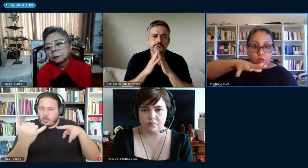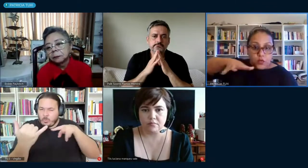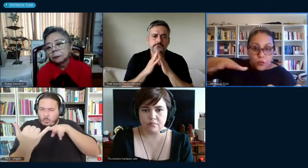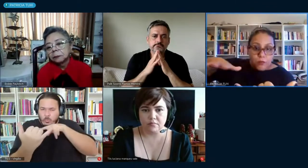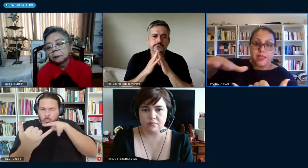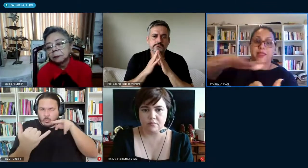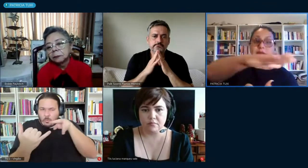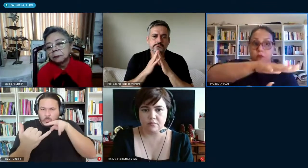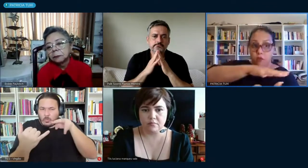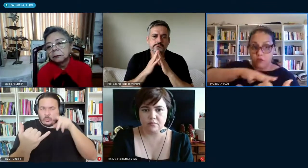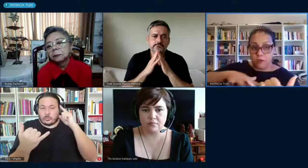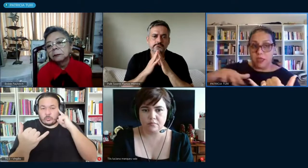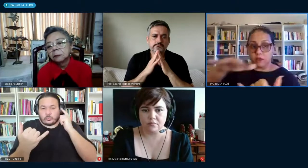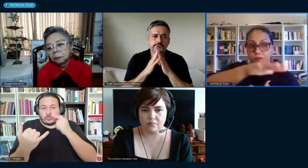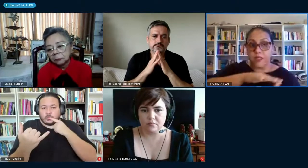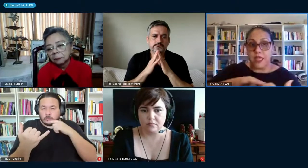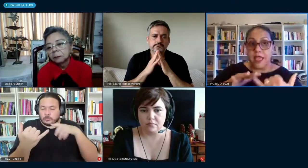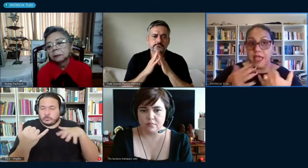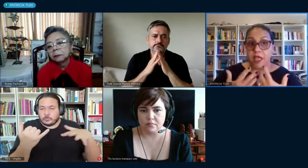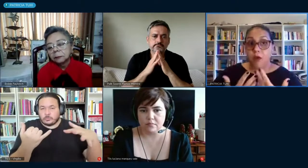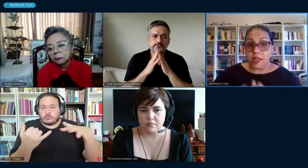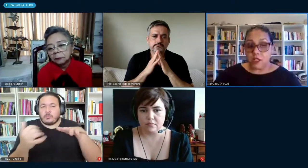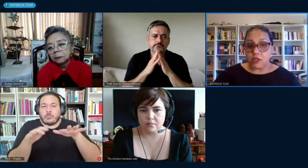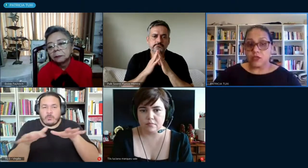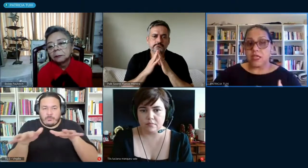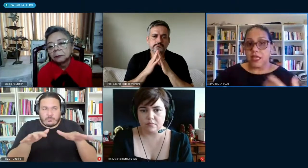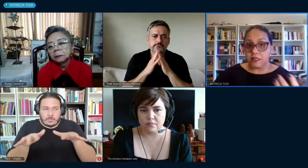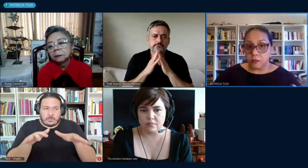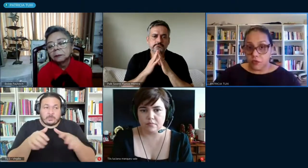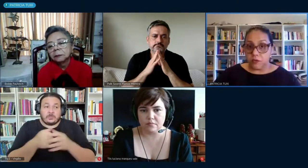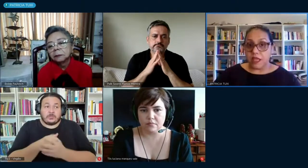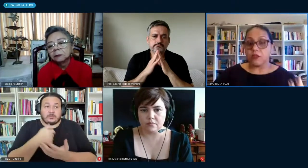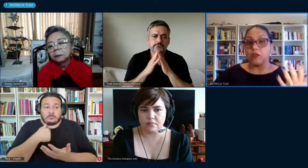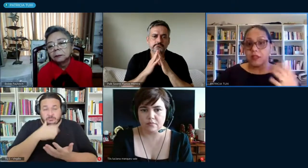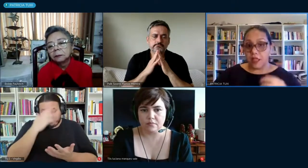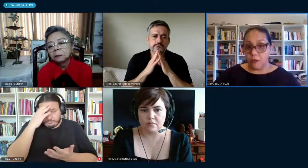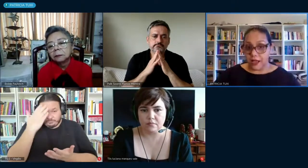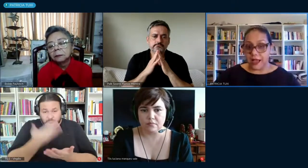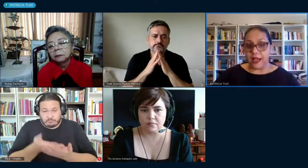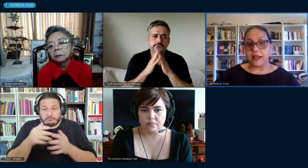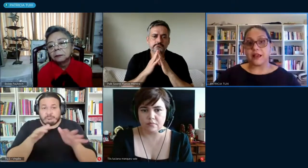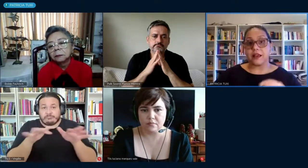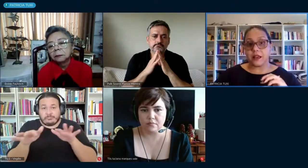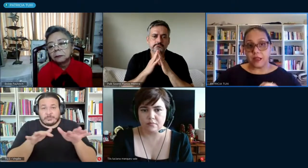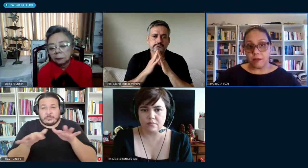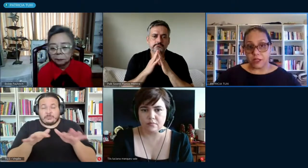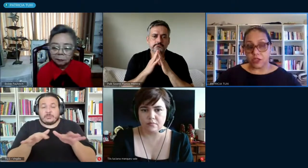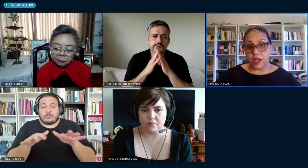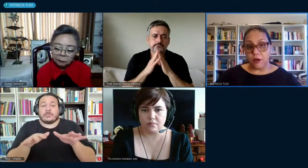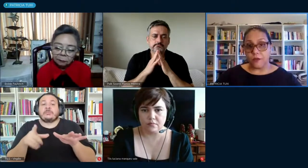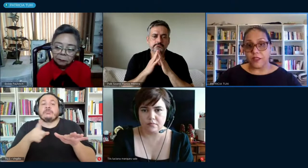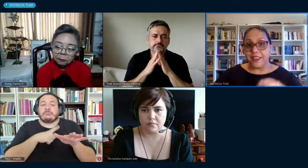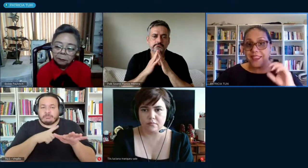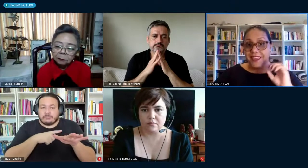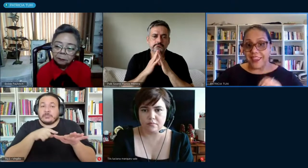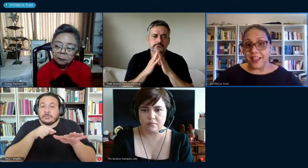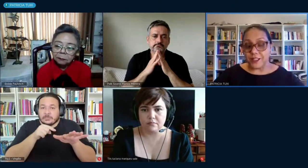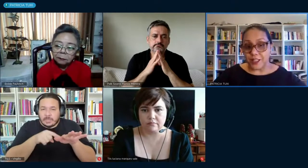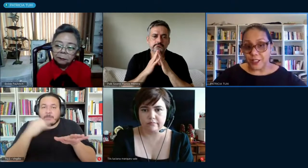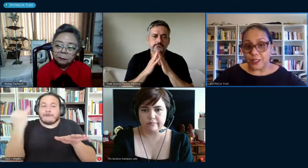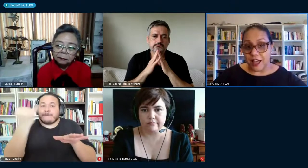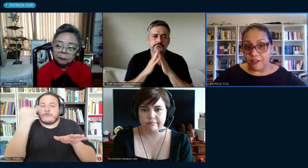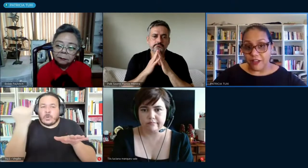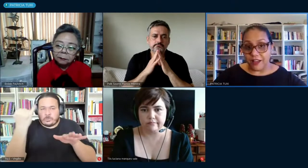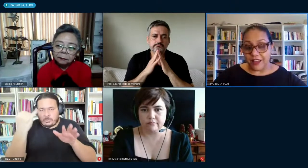do surdo para esse movimento. Eu acredito que esse movimento tem uma carga gramatical que